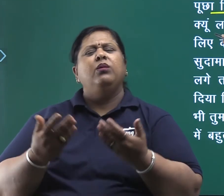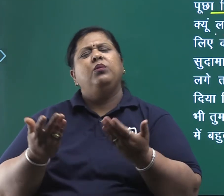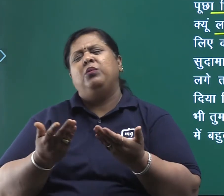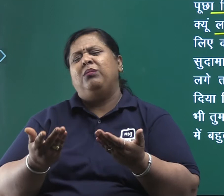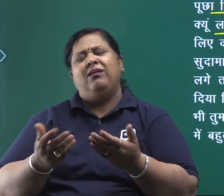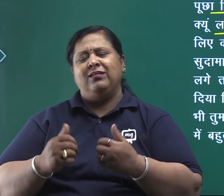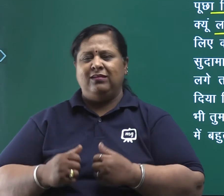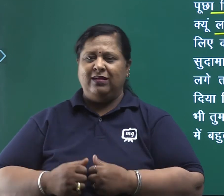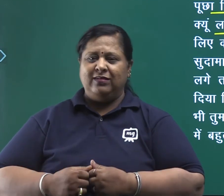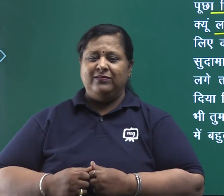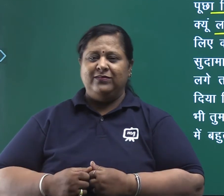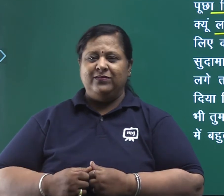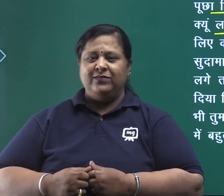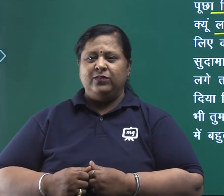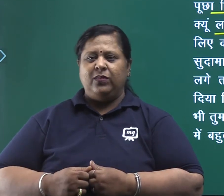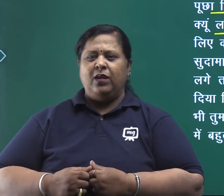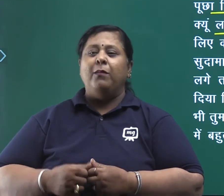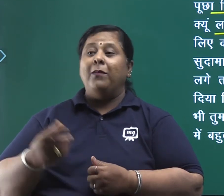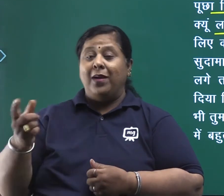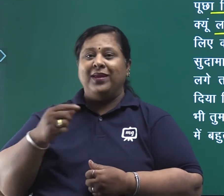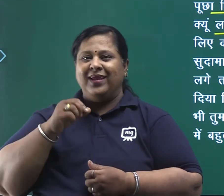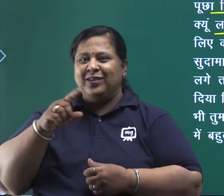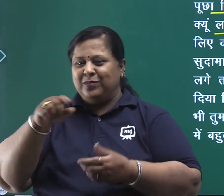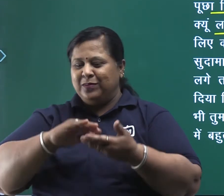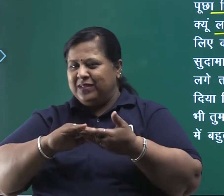क्यों लगा दिया। भाभी ने